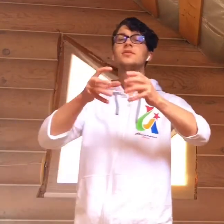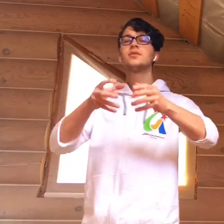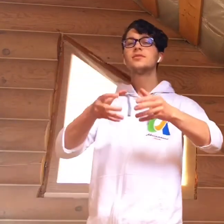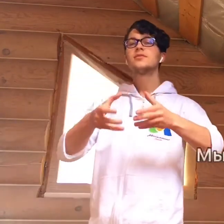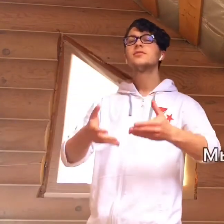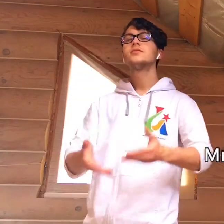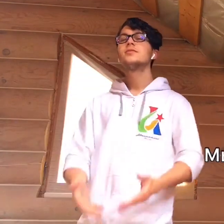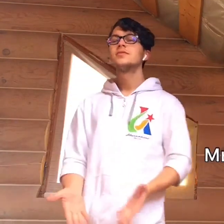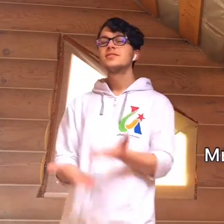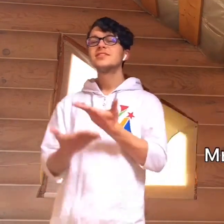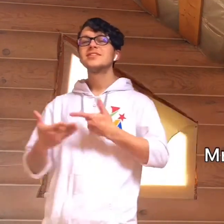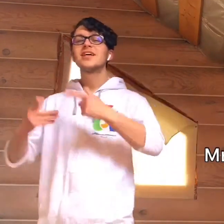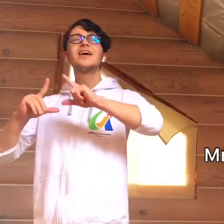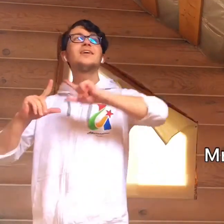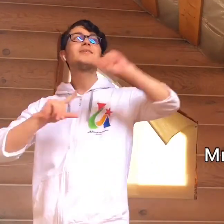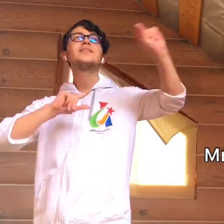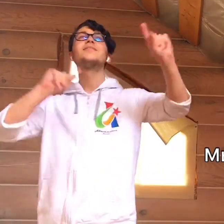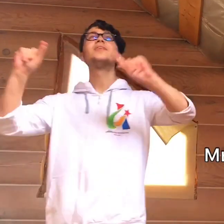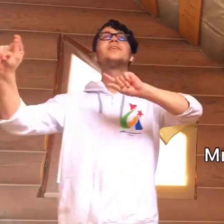мы разлетаемся светом.